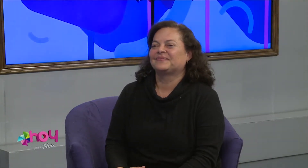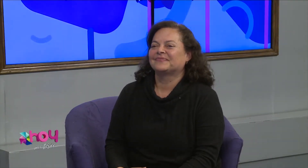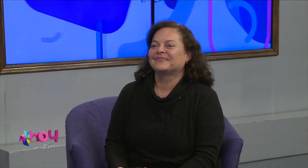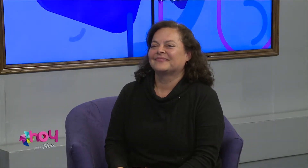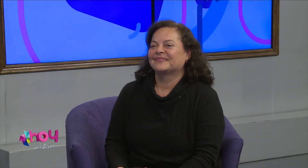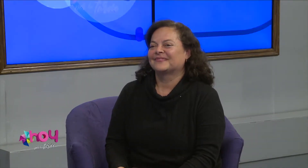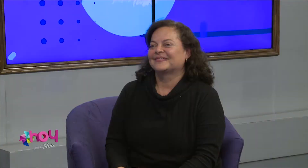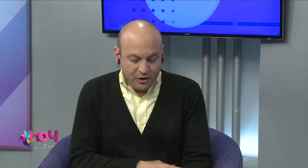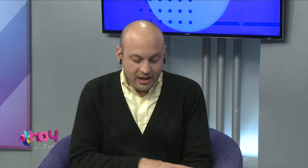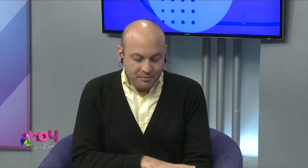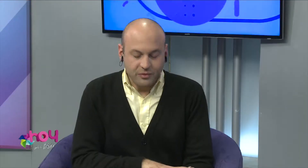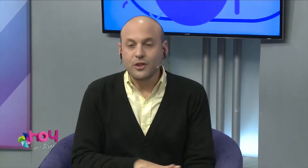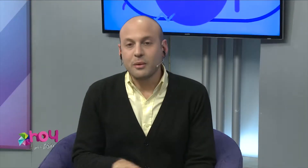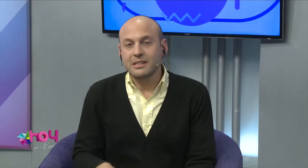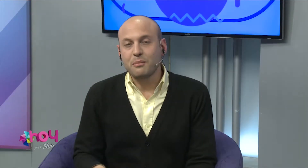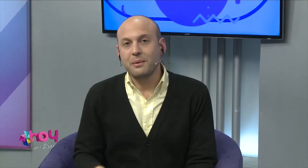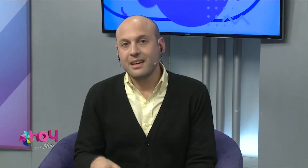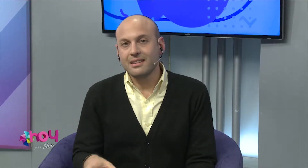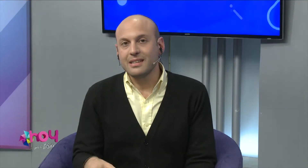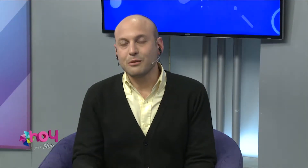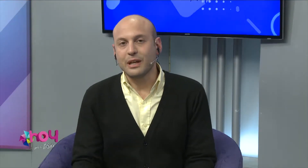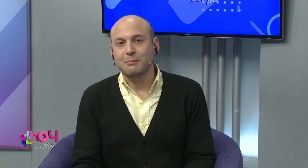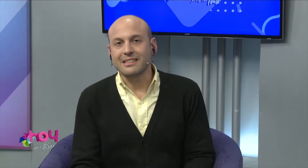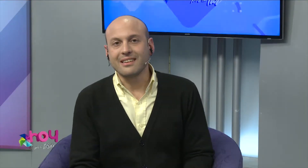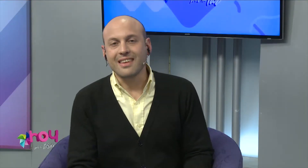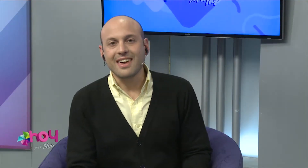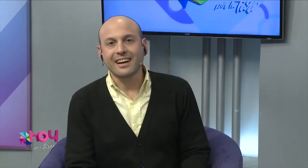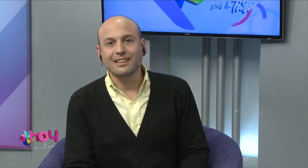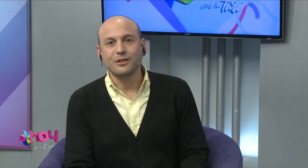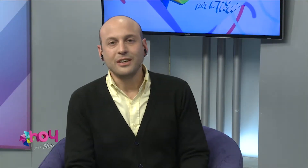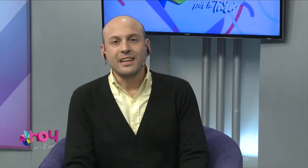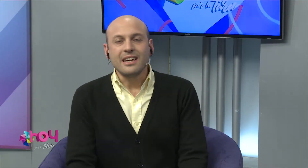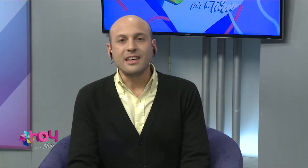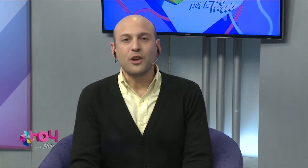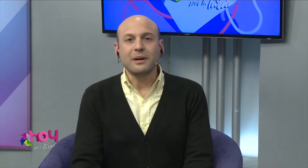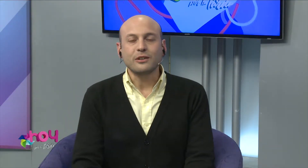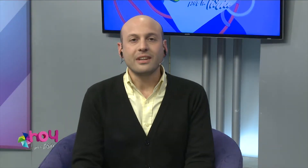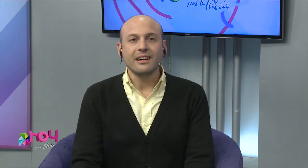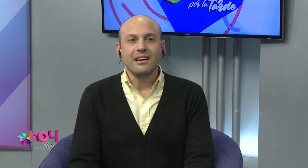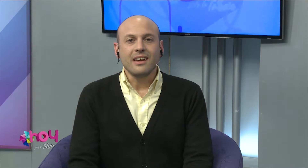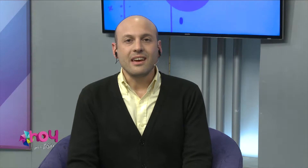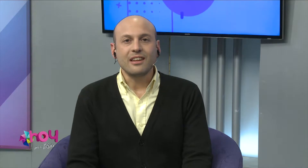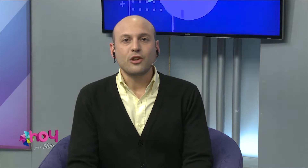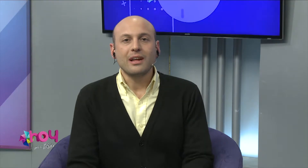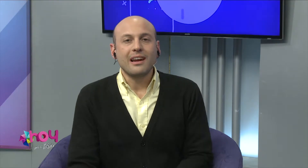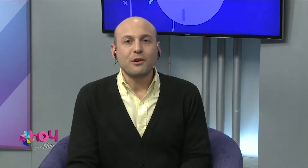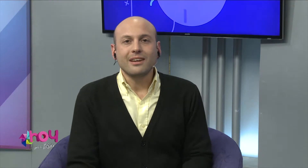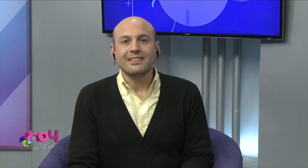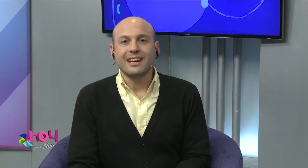traes. Les contamos que Noemí Sepúlveda, decíamos, es la presidenta de ACASO y nos va a contar toda la labor que están